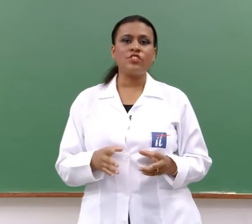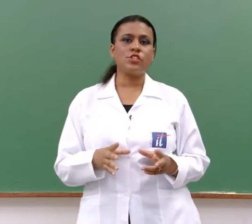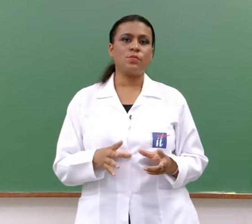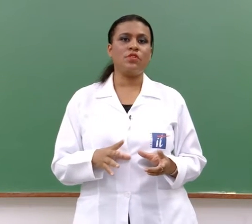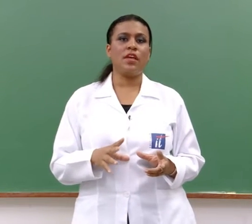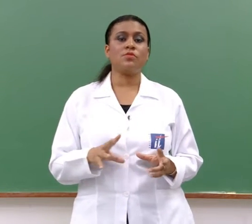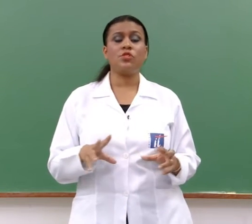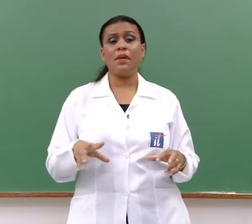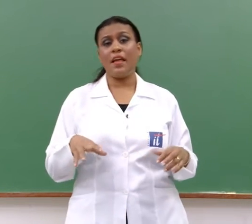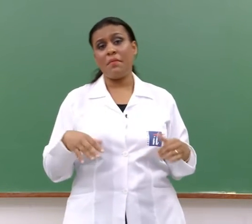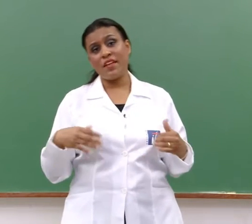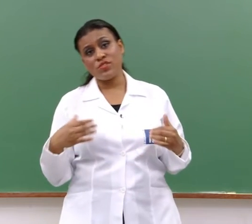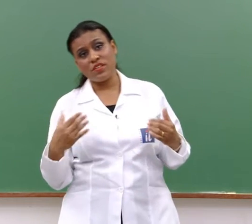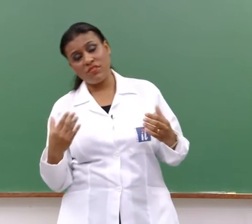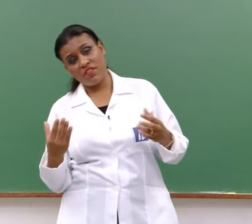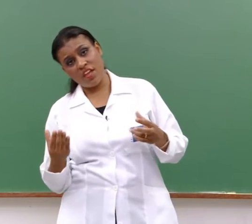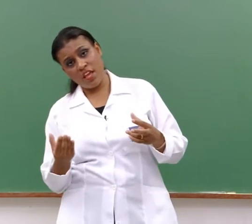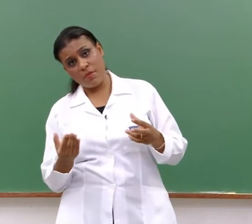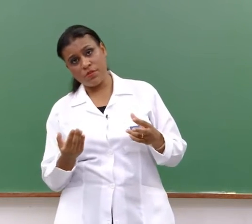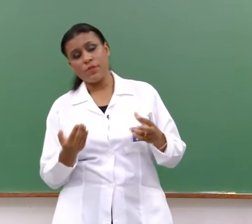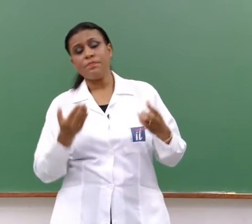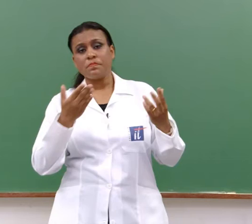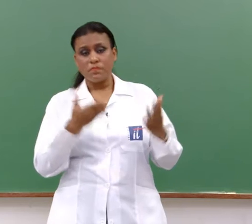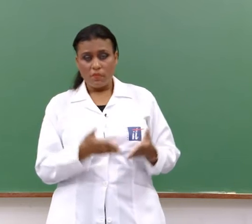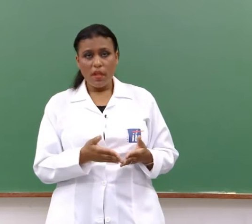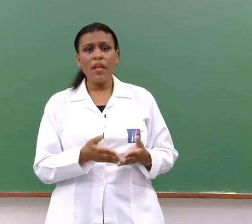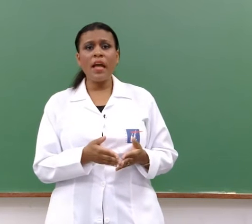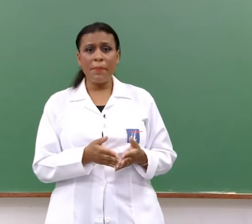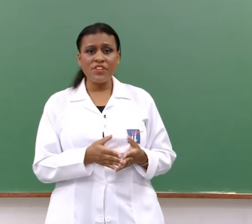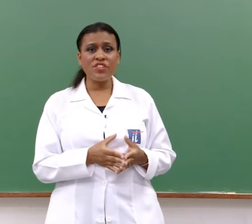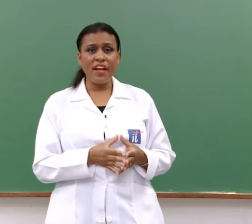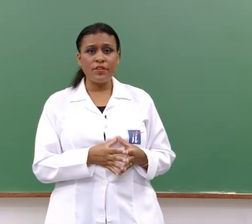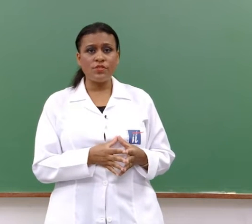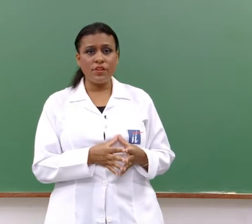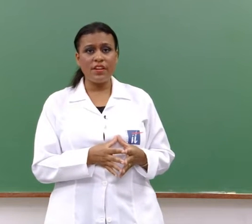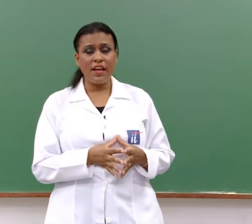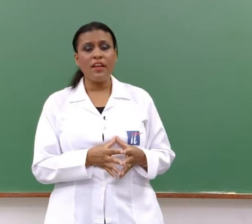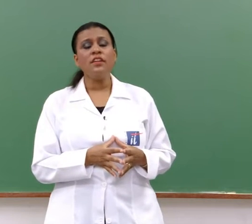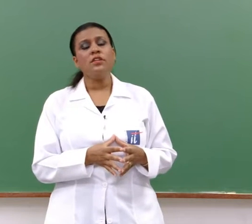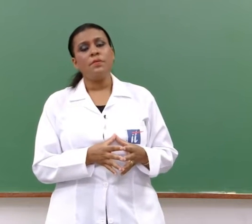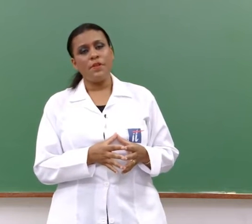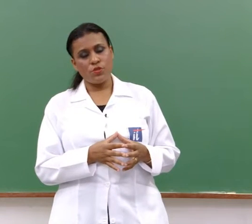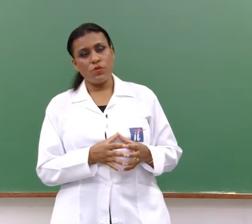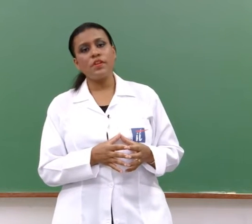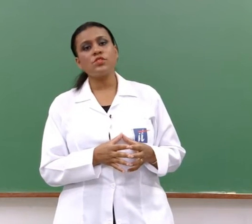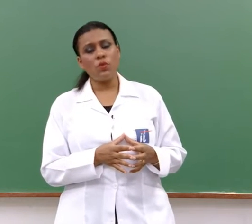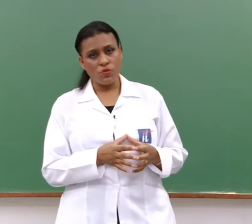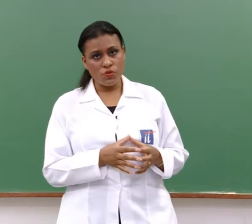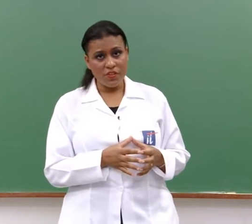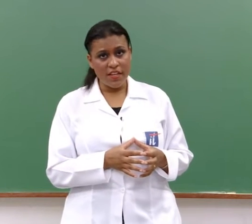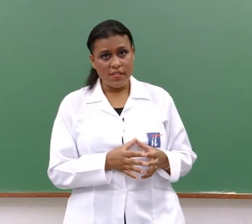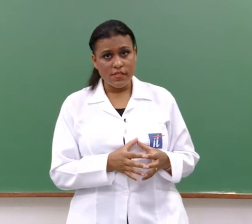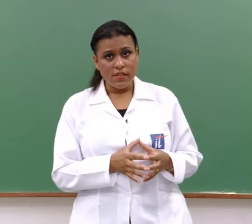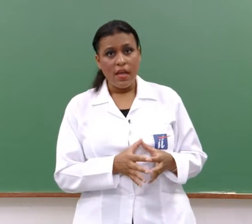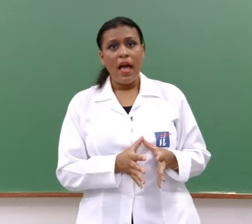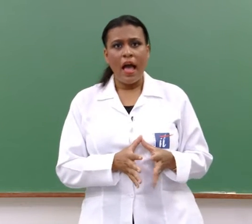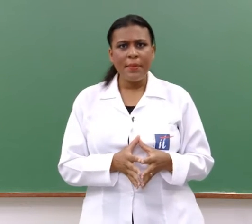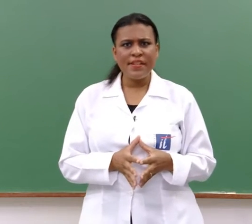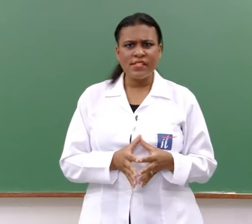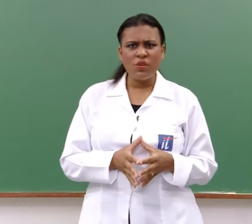acidentes, podemos tomar remédios que não deveríamos e a partir daí nos tornar pessoas com surdez. Ai, mas eu